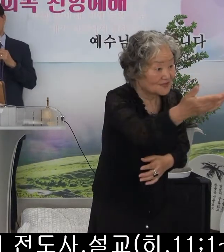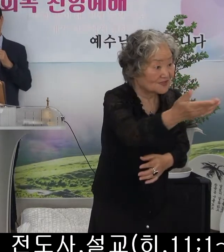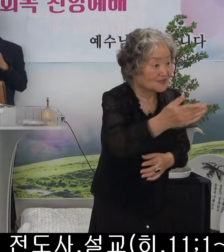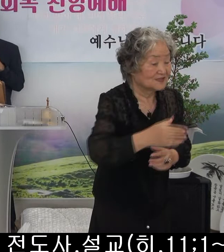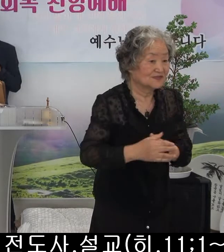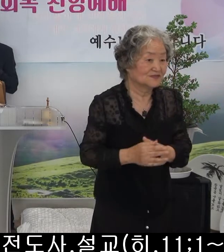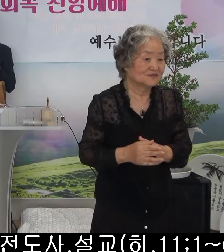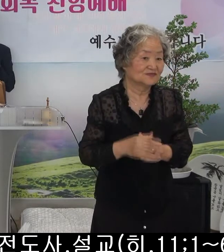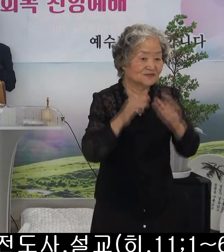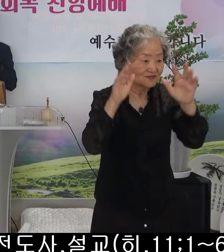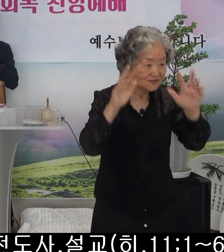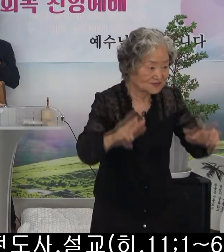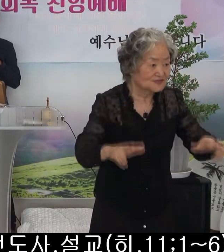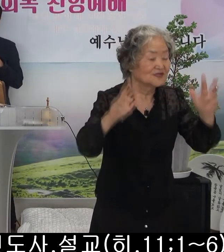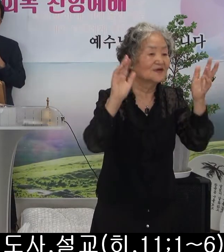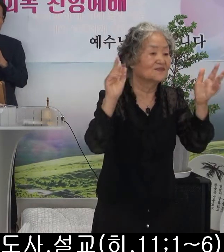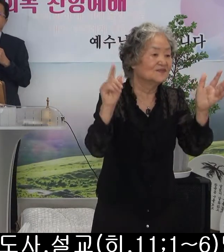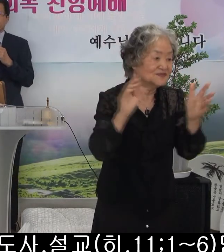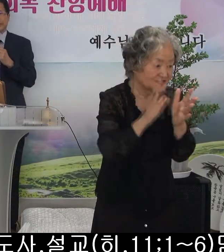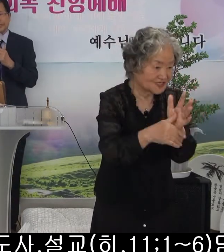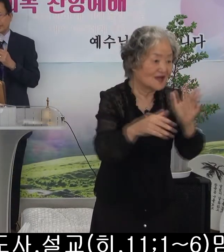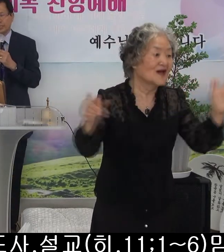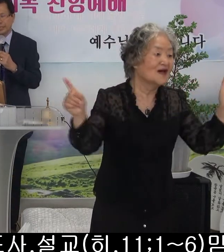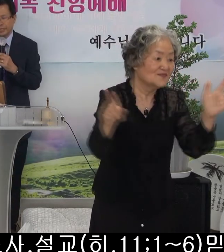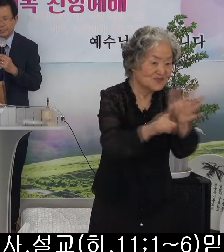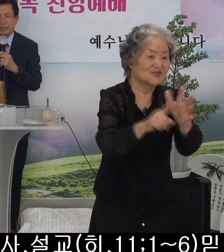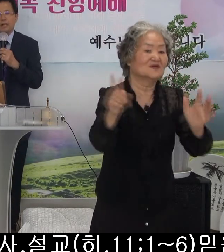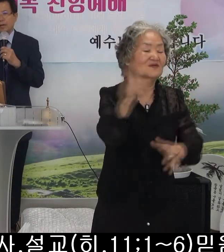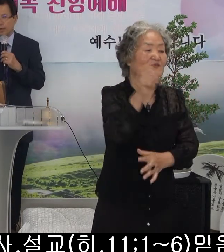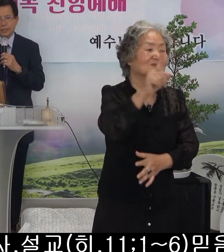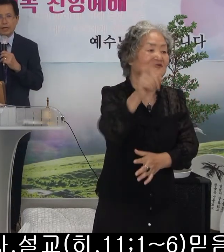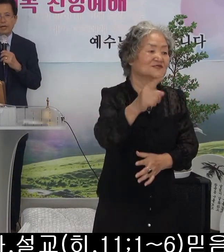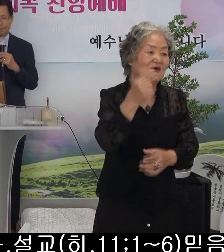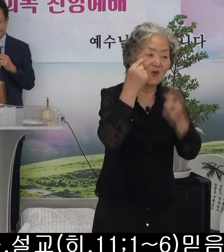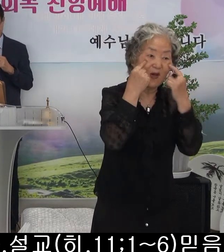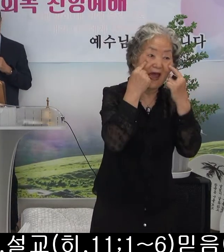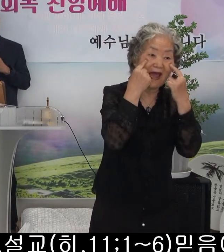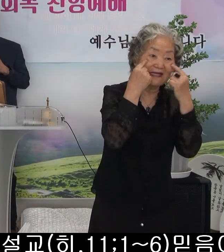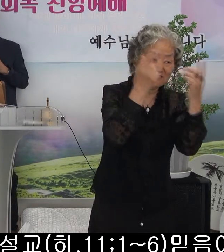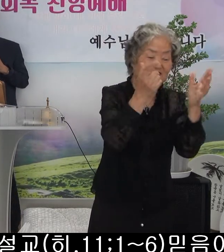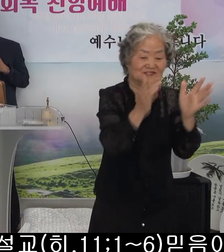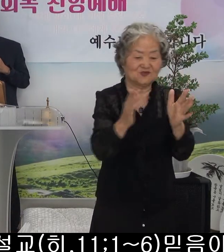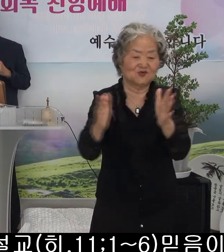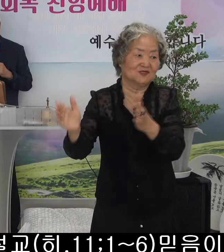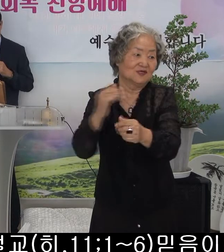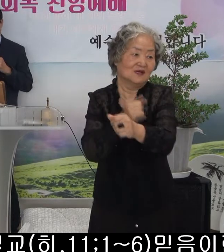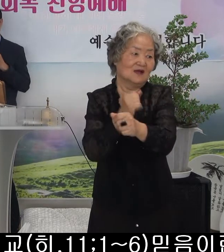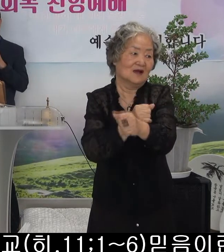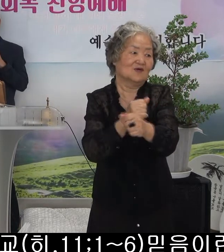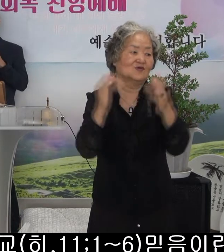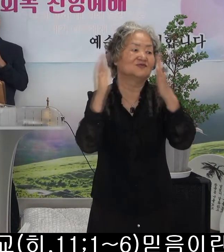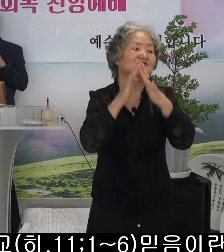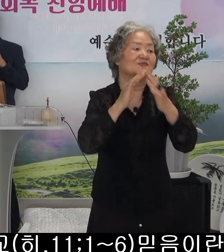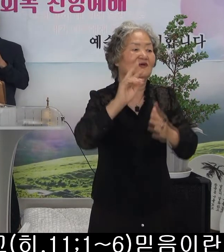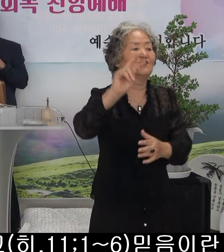믿음이 무엇인가를 확실히 정리하고 돌아가시는 귀한 시간 되시길 바랍니다. 아멘.